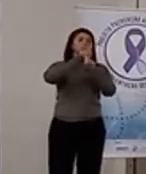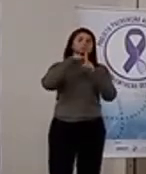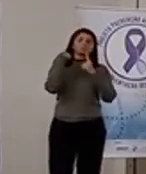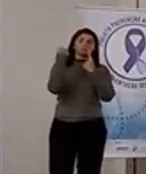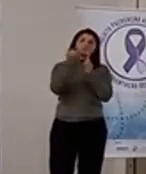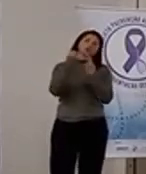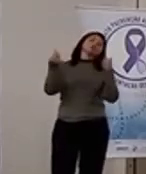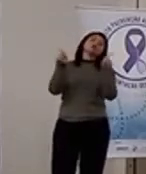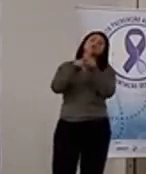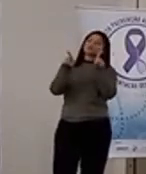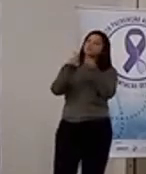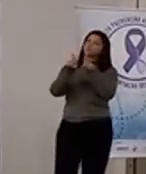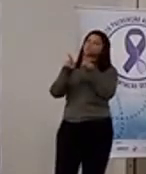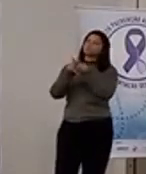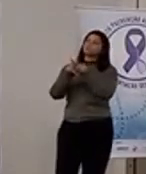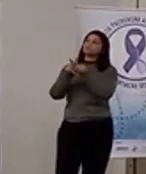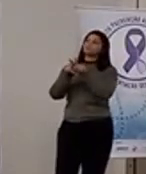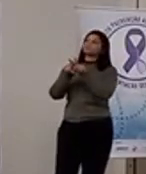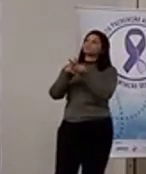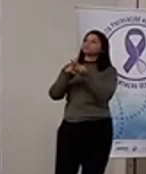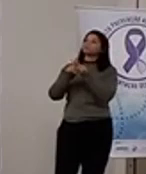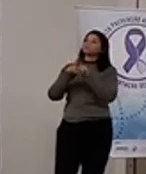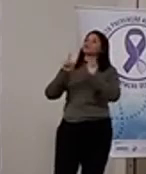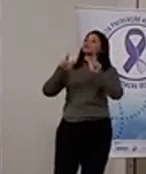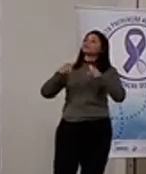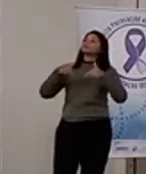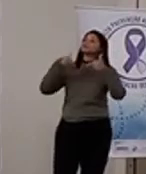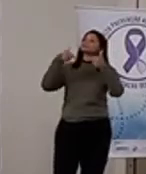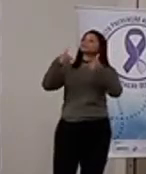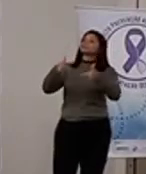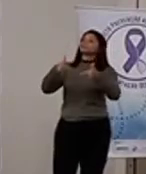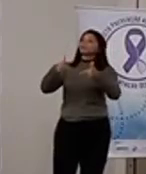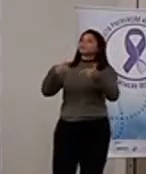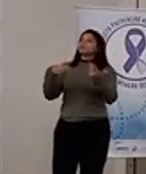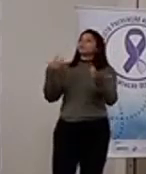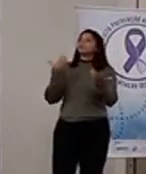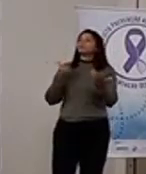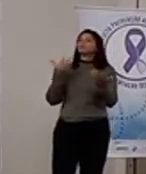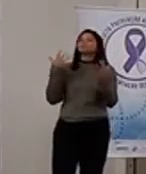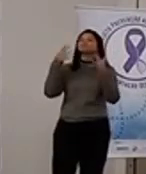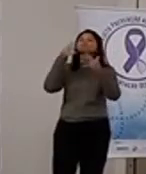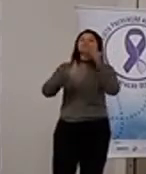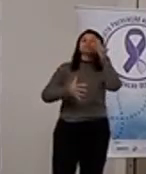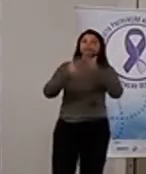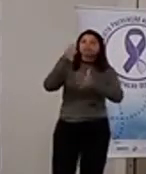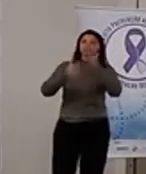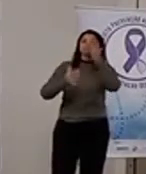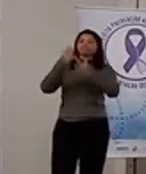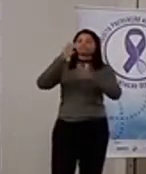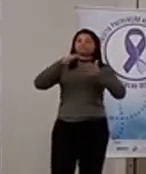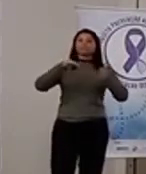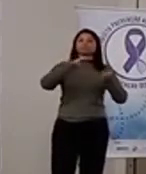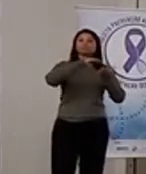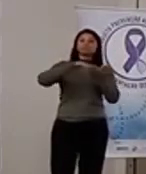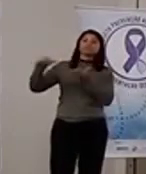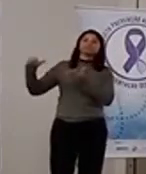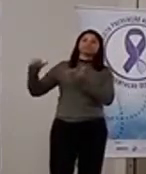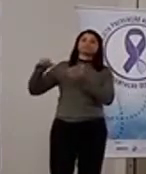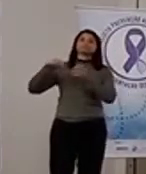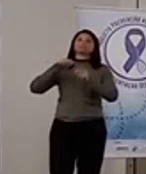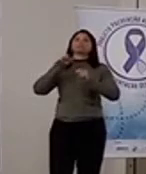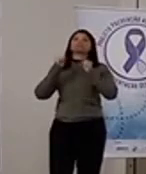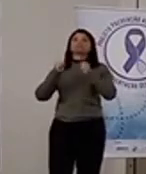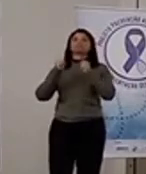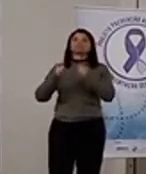Então, é uma iniciativa complexa, é não excluir também aqueles que padecem por uma doença rara, até porque talvez não tem culpa